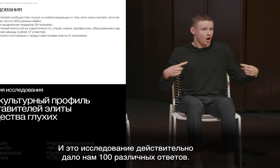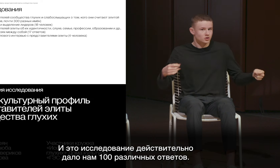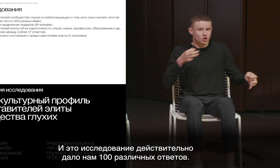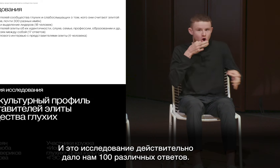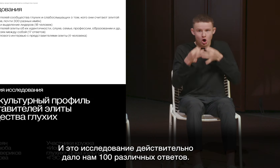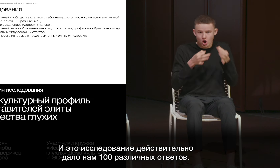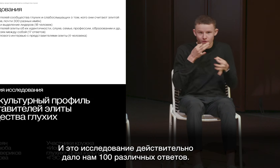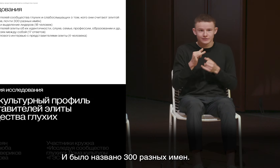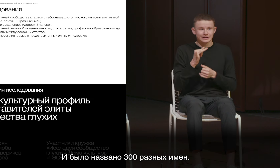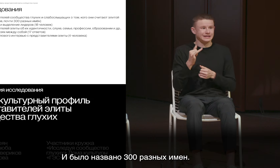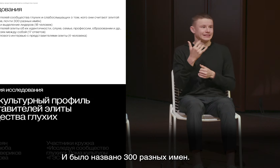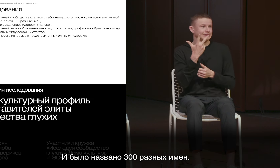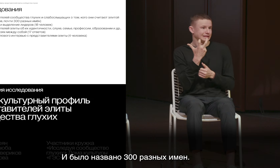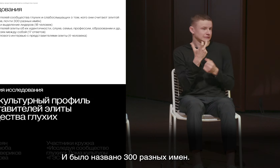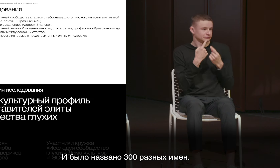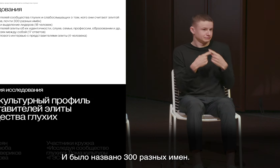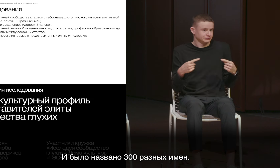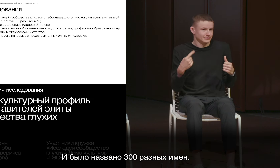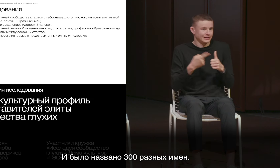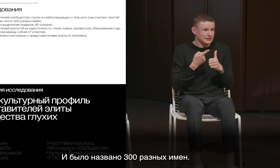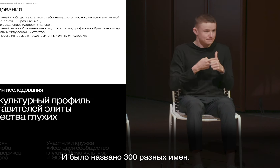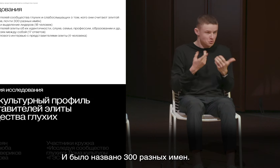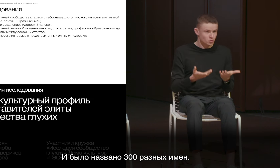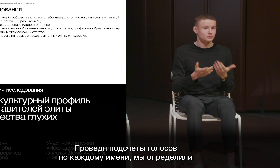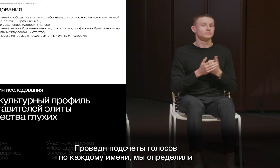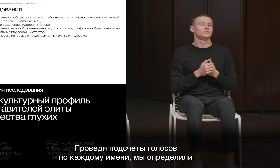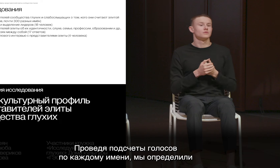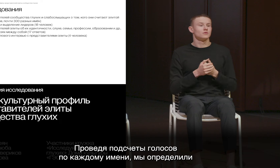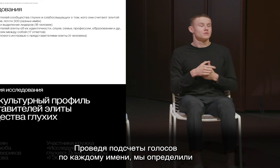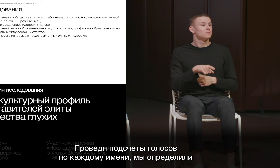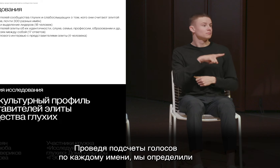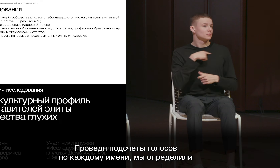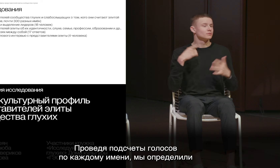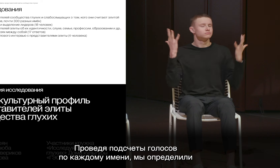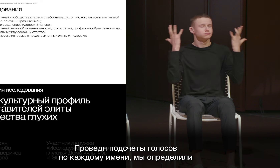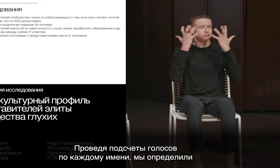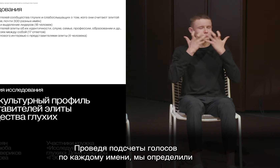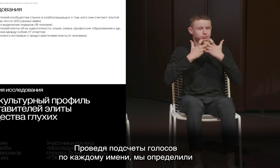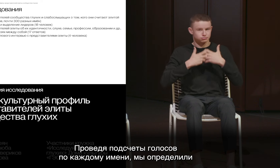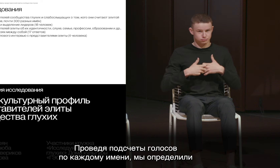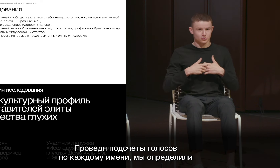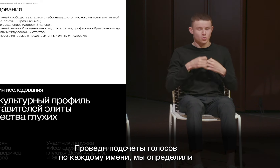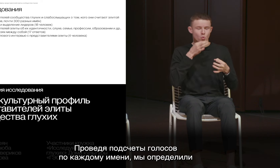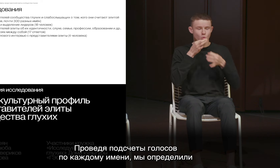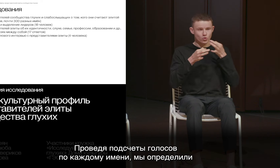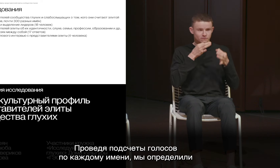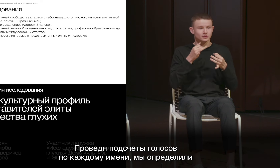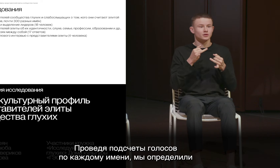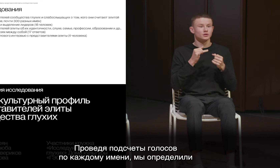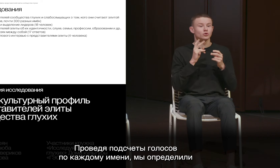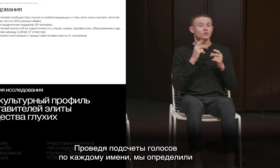это исследование действительно дало нам 100 различных ответов, и было названо 300 разных имен.